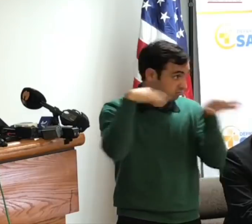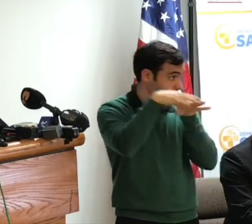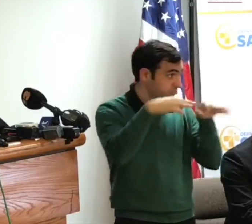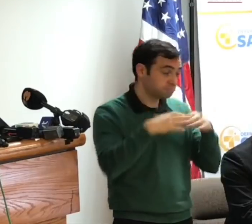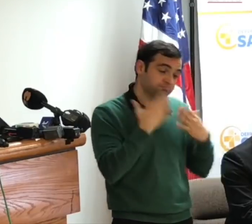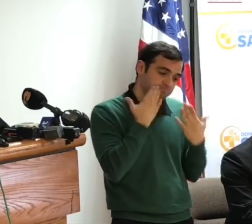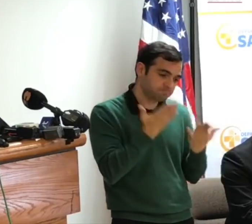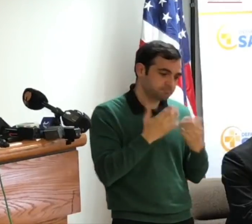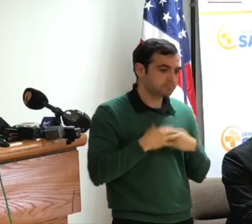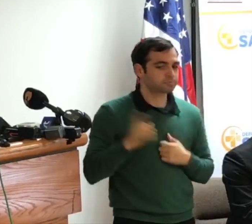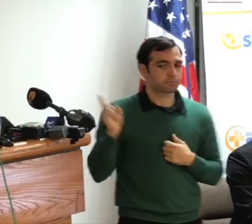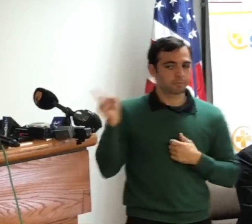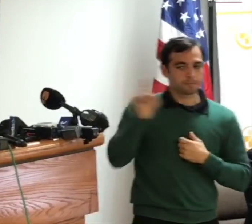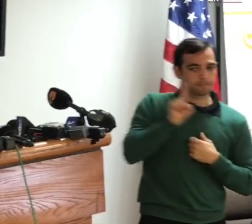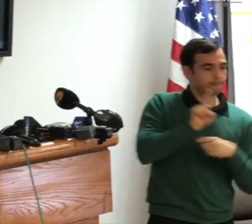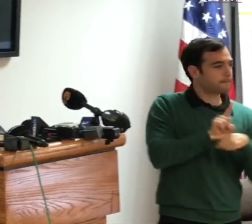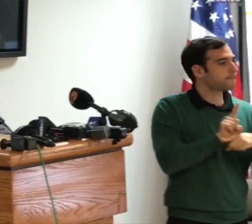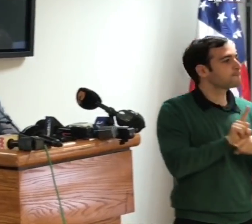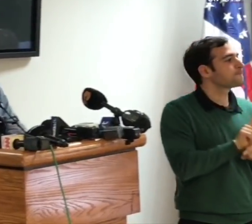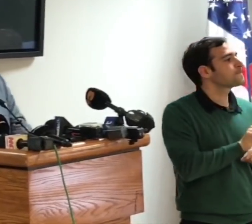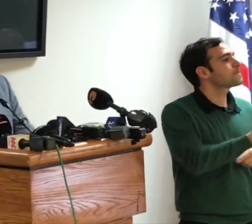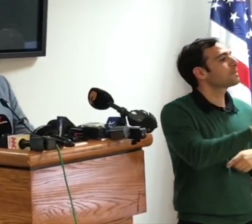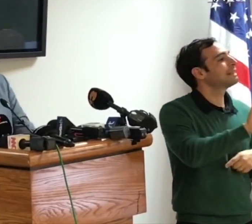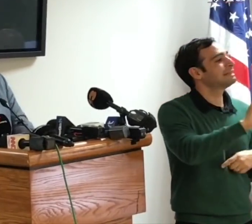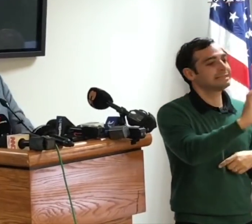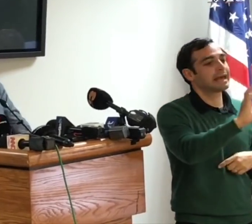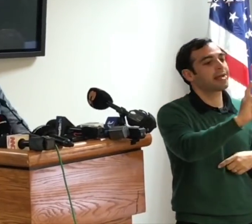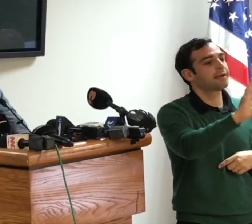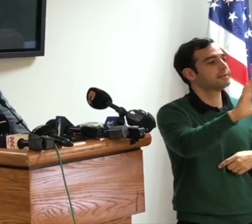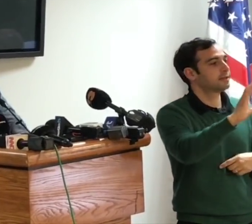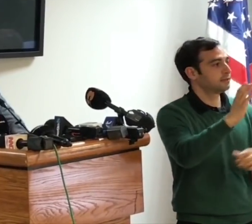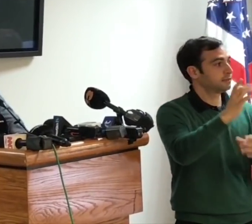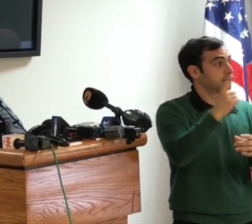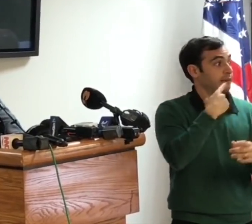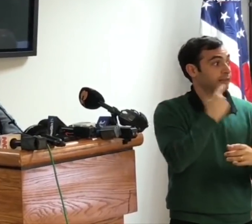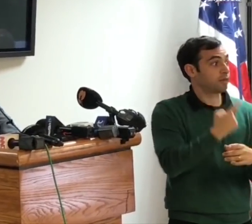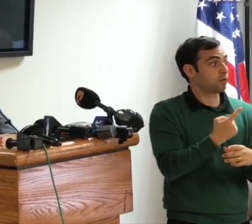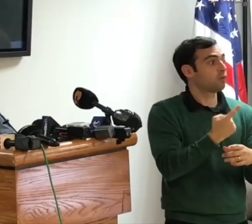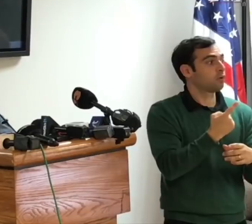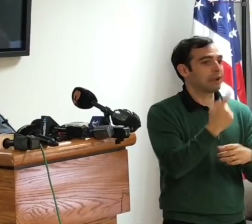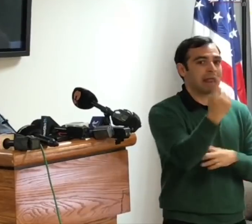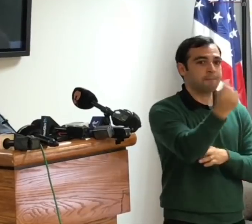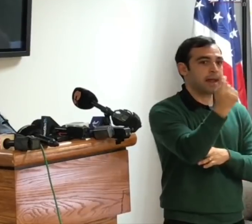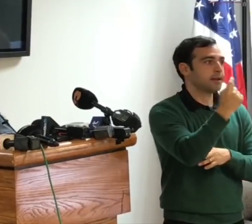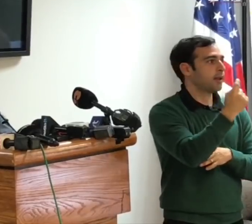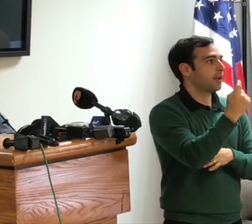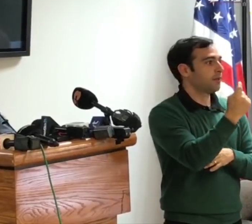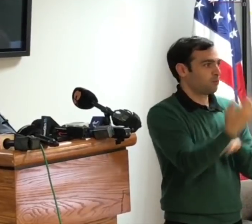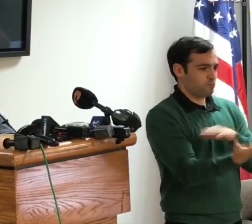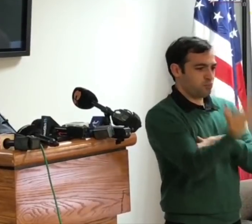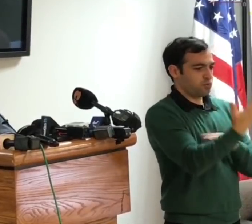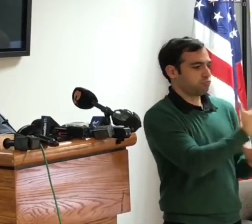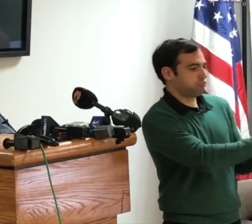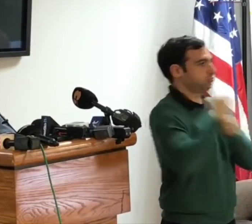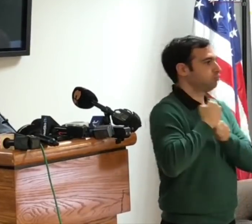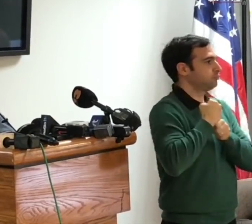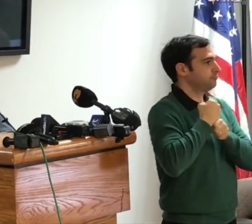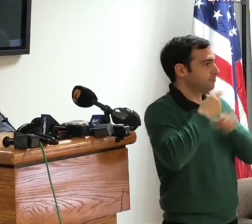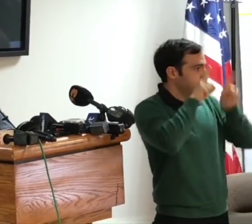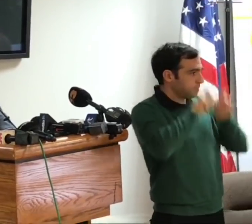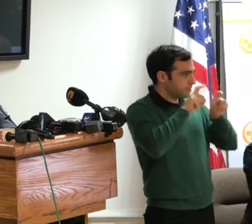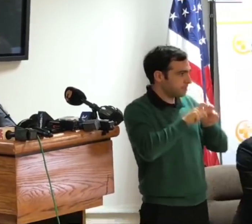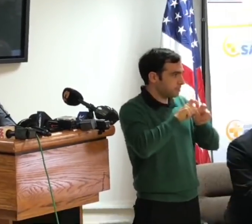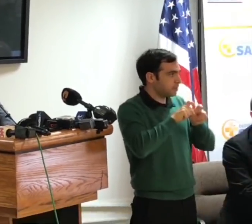CDC nos dijo que recibió el martes por la mañana, recibió las muestras y que se